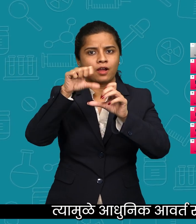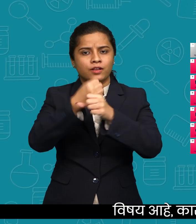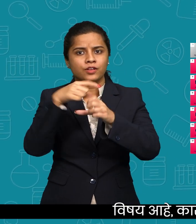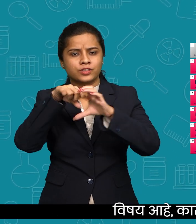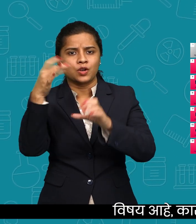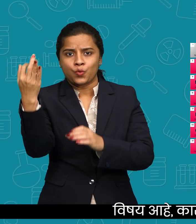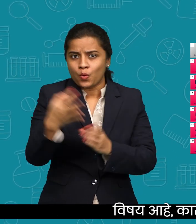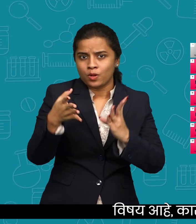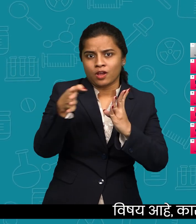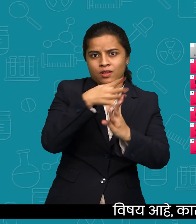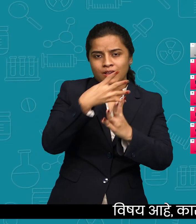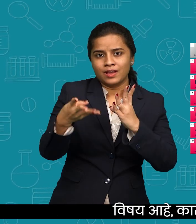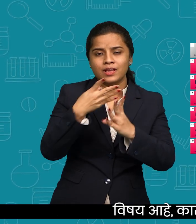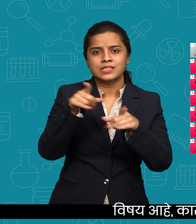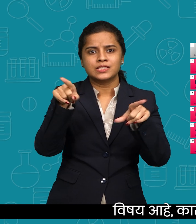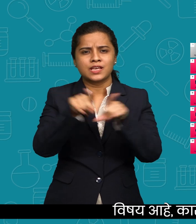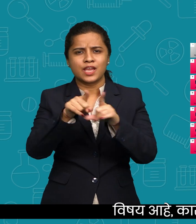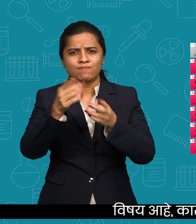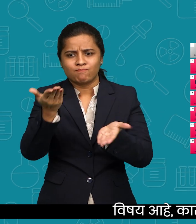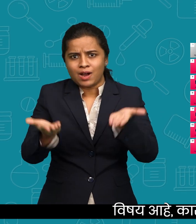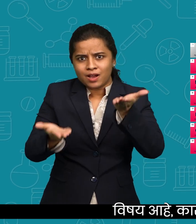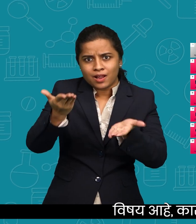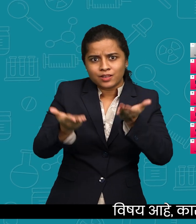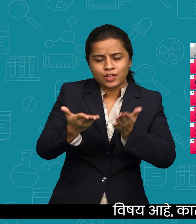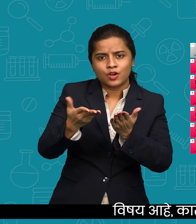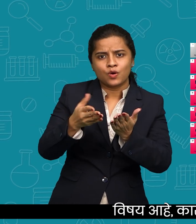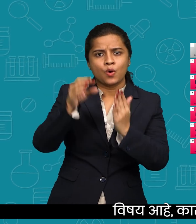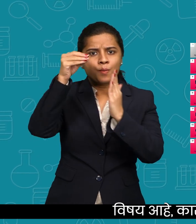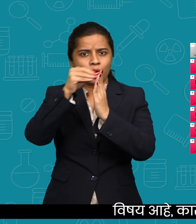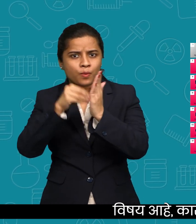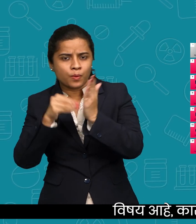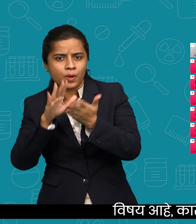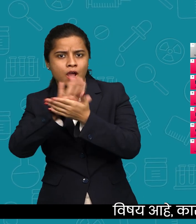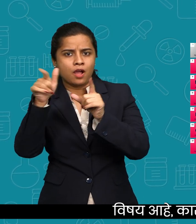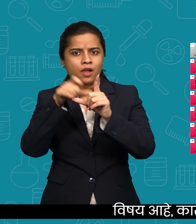स्थान अद्याप चर्चेचा विषय आहे, कारण त्याचे गुणधर्म अद्वितीय आहेत.